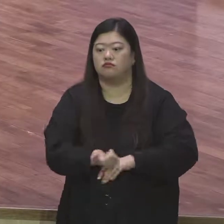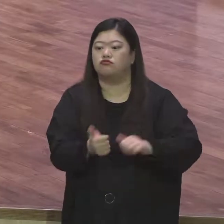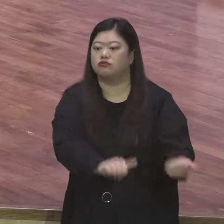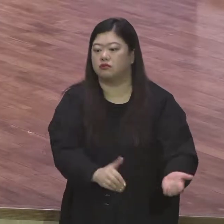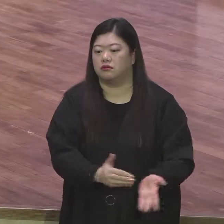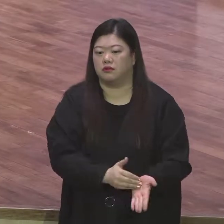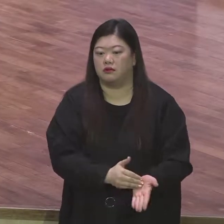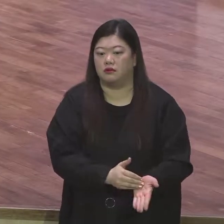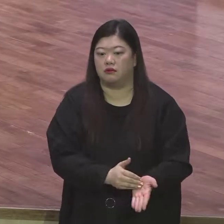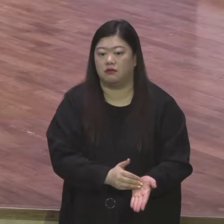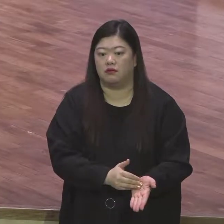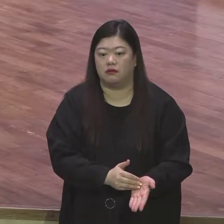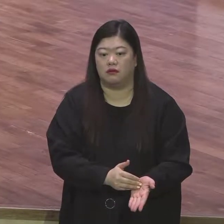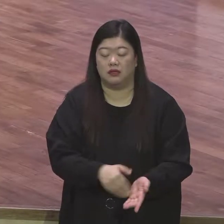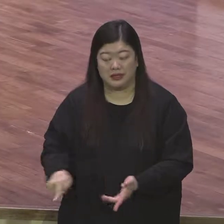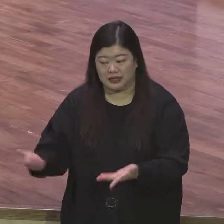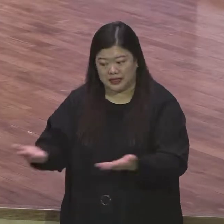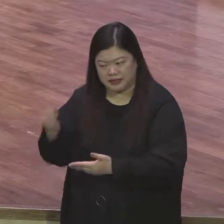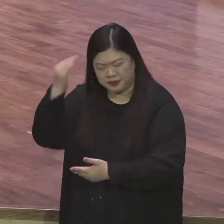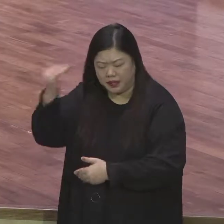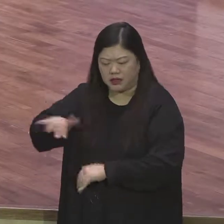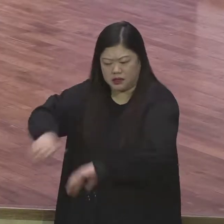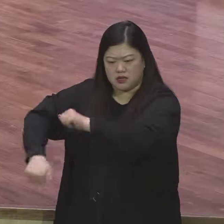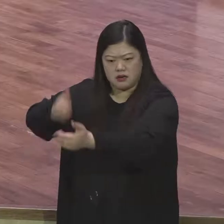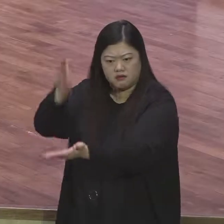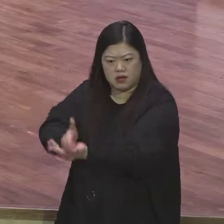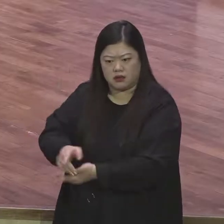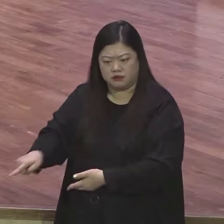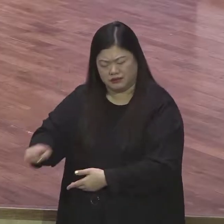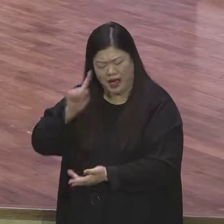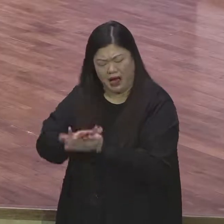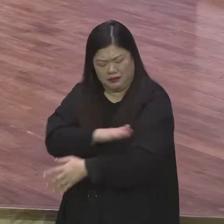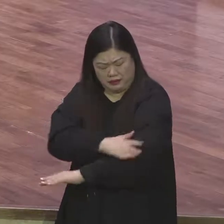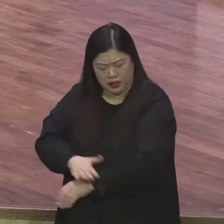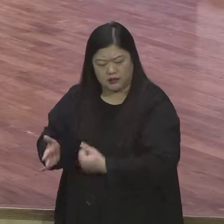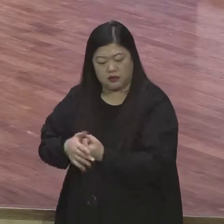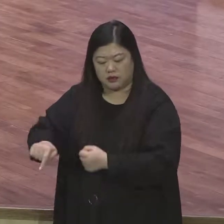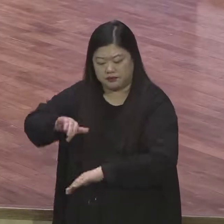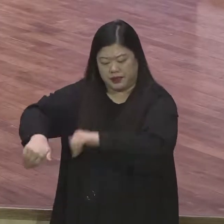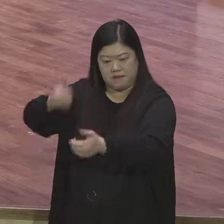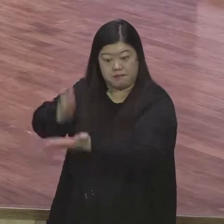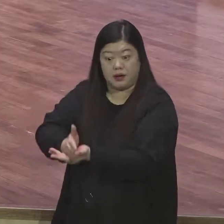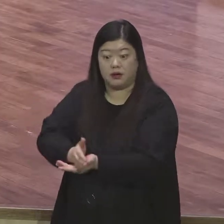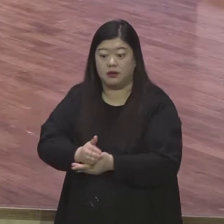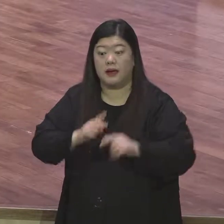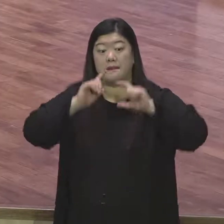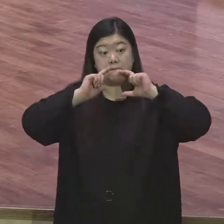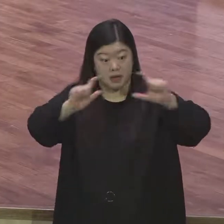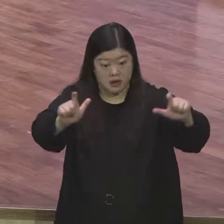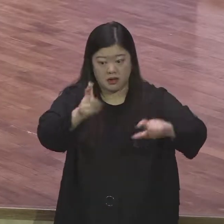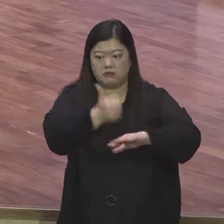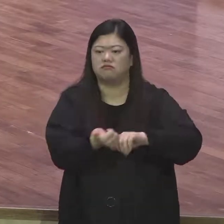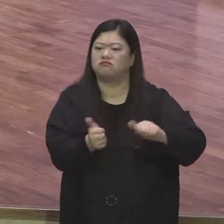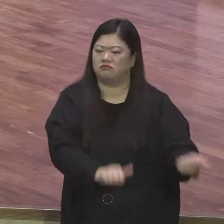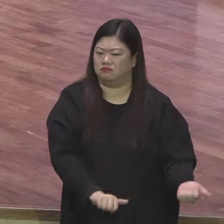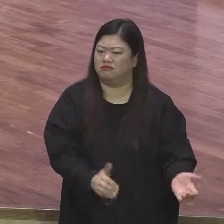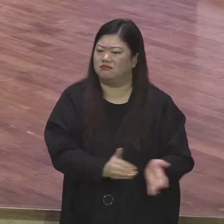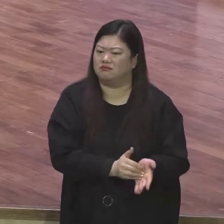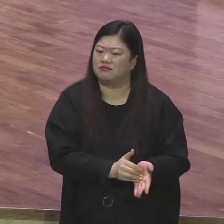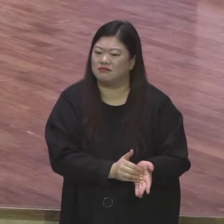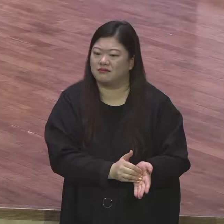마지막 그렇게 이혼을 할 정도로 애플사 성장의 숨은 주역이었어요.